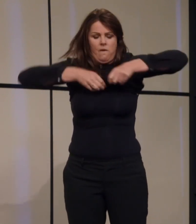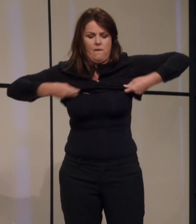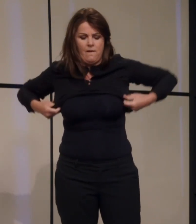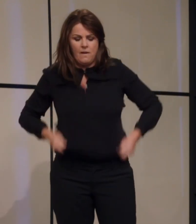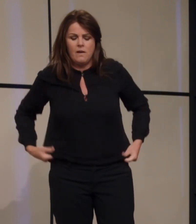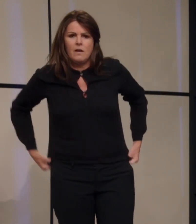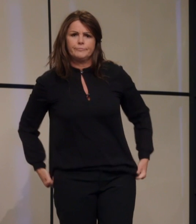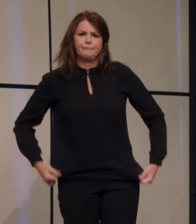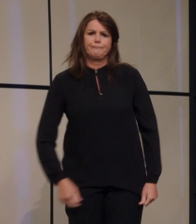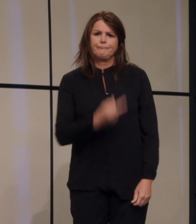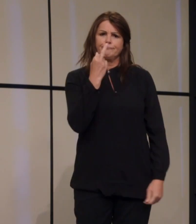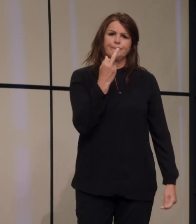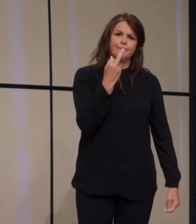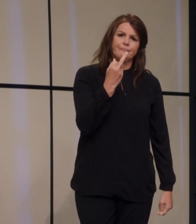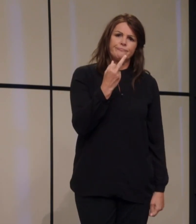grijs baard.